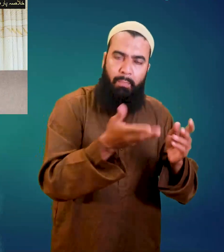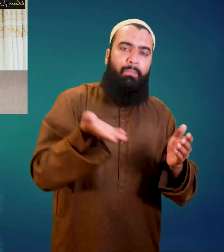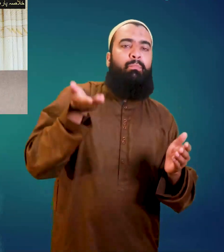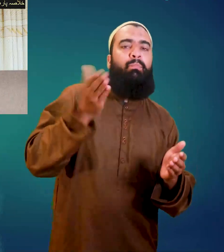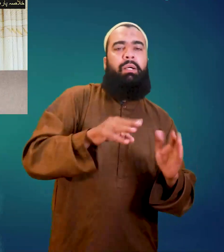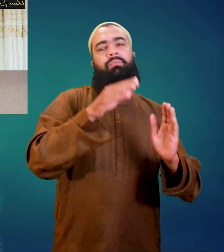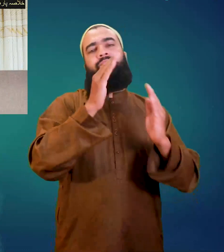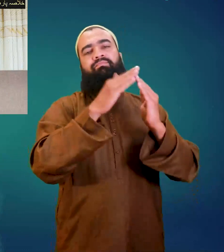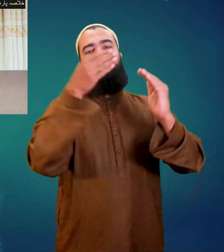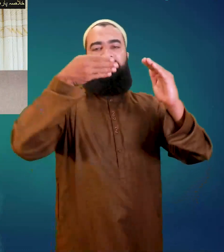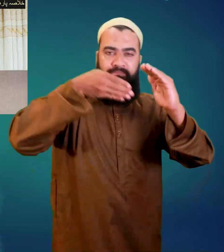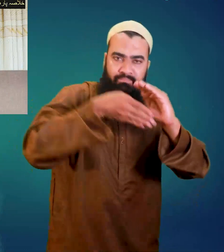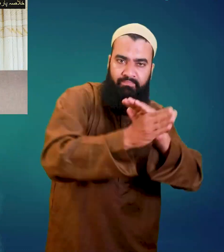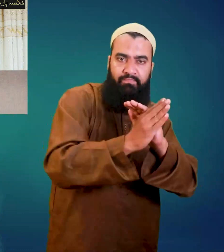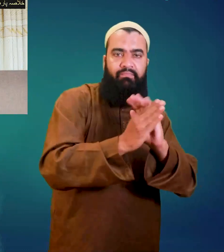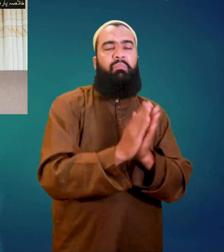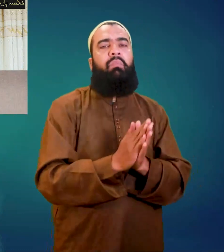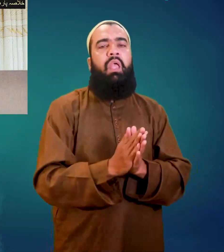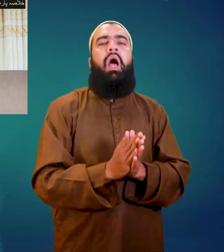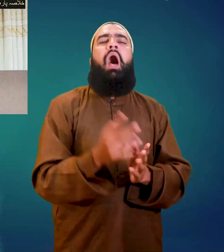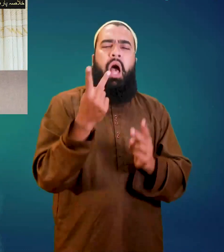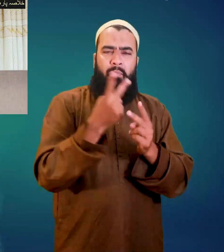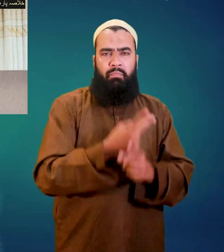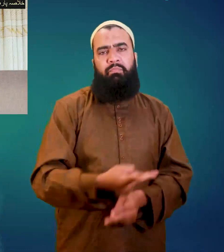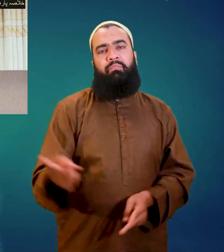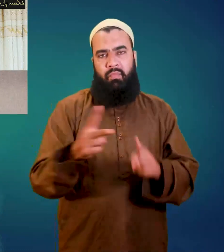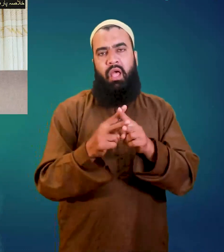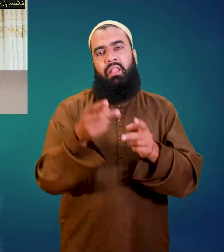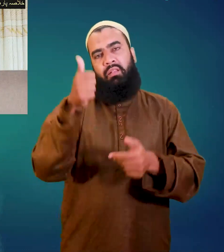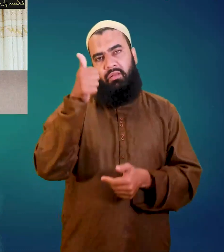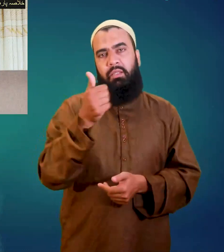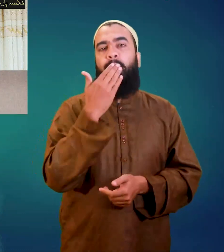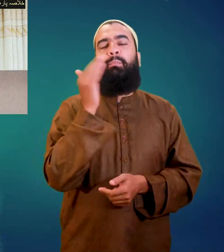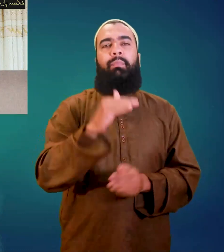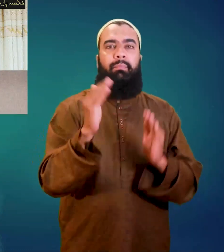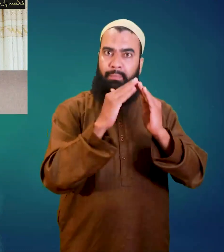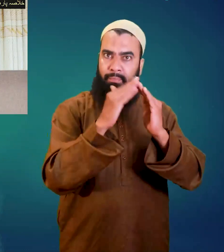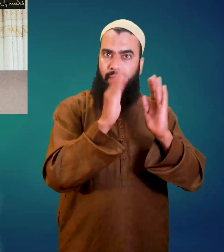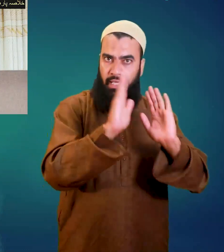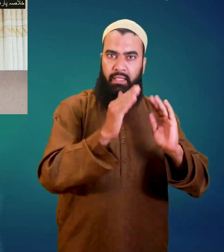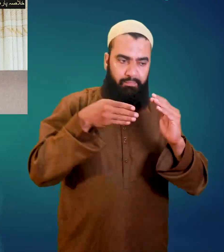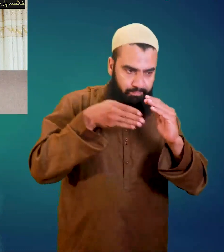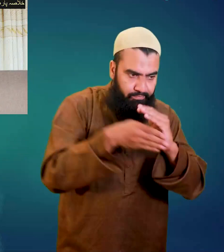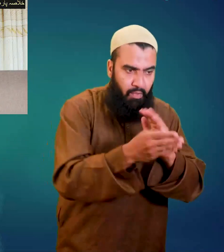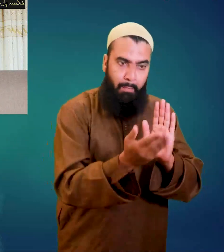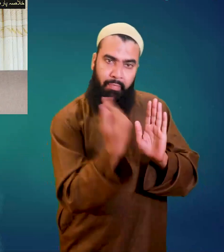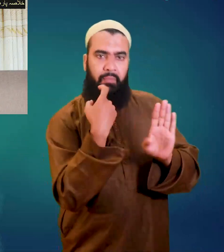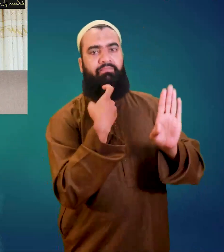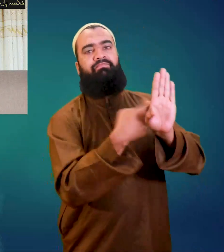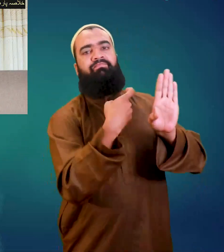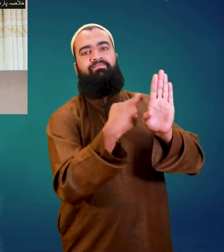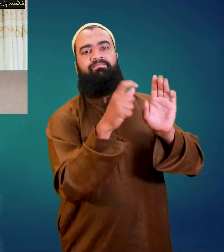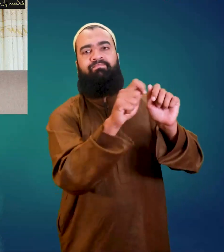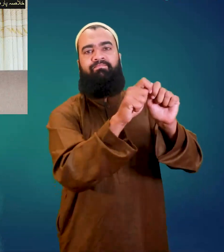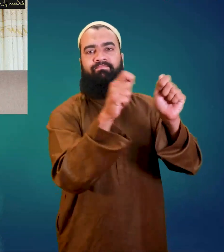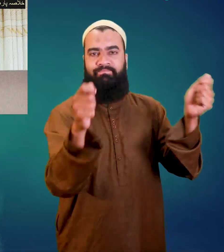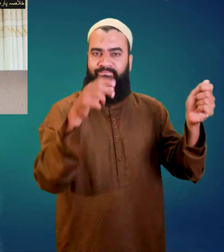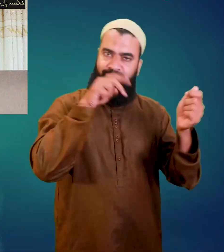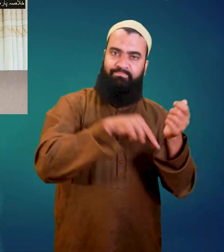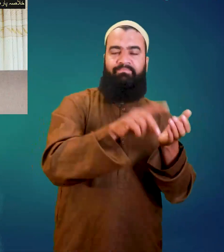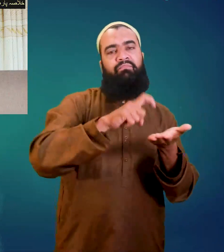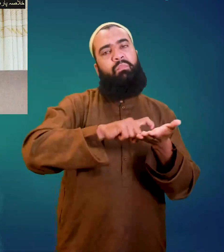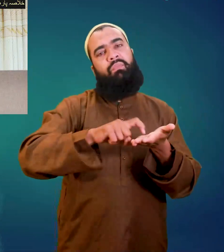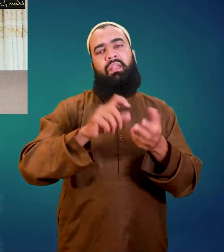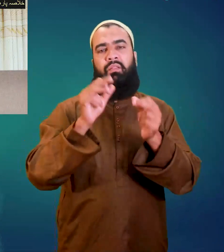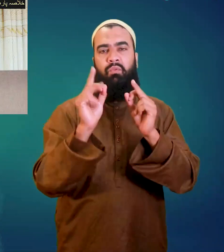اجازت ہونی چاہیے، لیکن اگر اپنے اقارب اور محارم ہیں تو بغیر اجازت جانا میں کوئی مضائقہ نہیں، لیکن ان اوقات